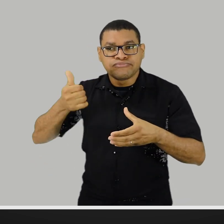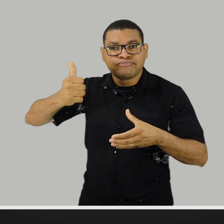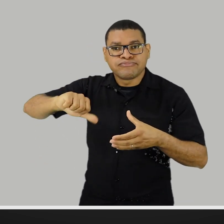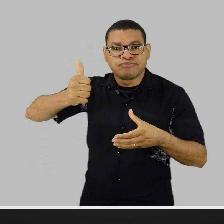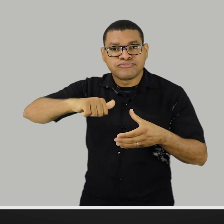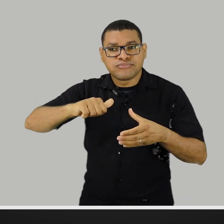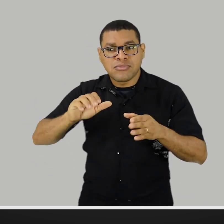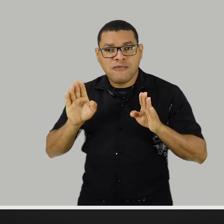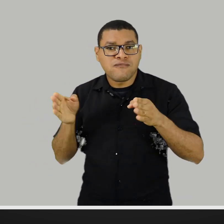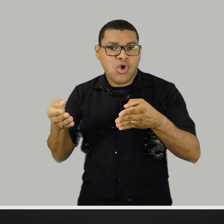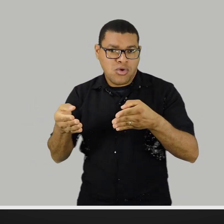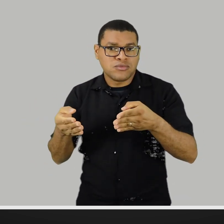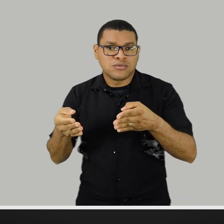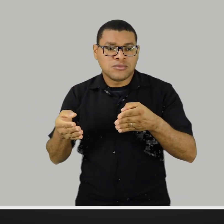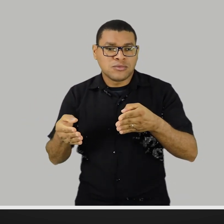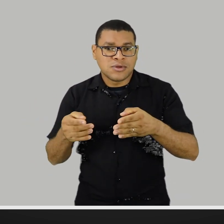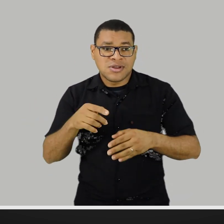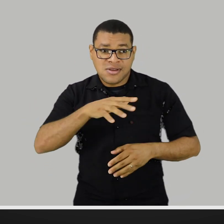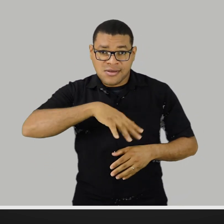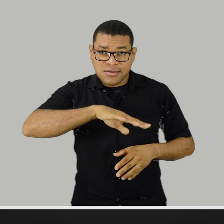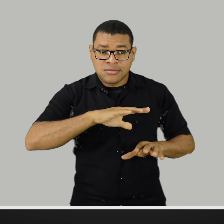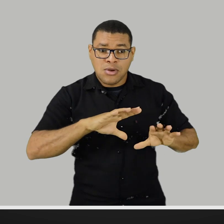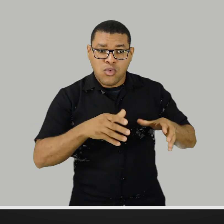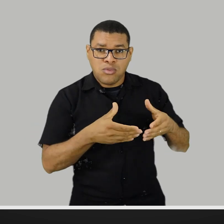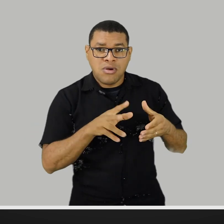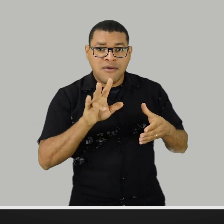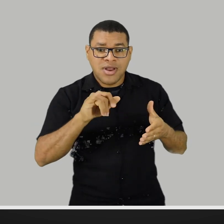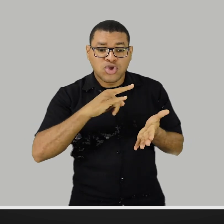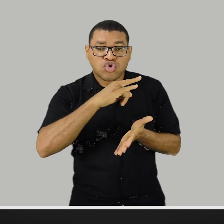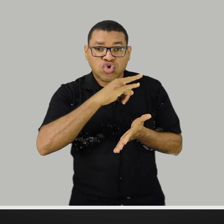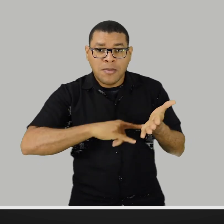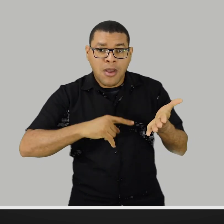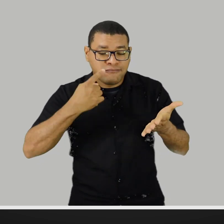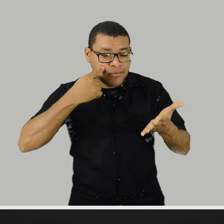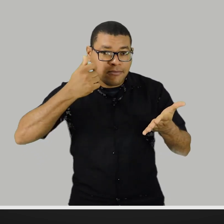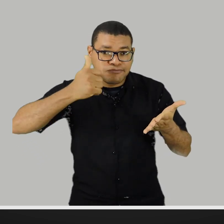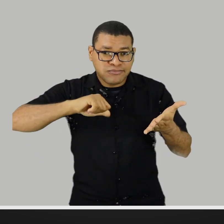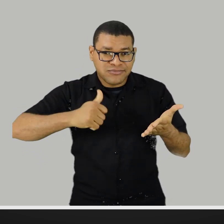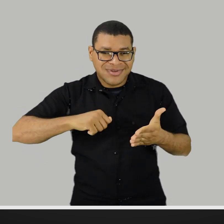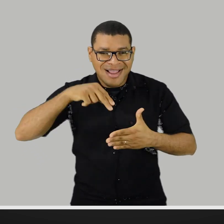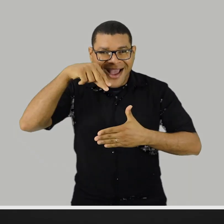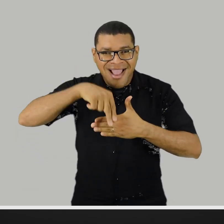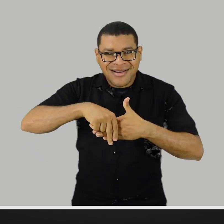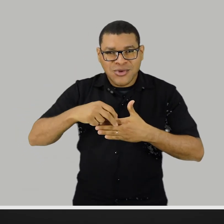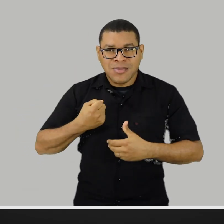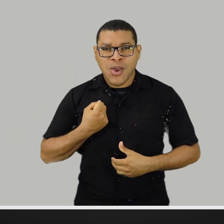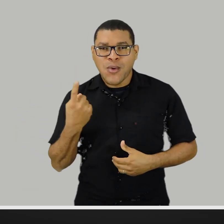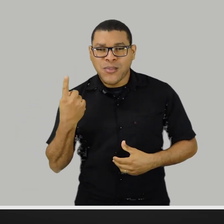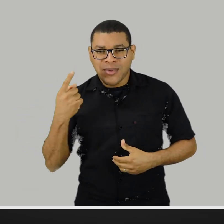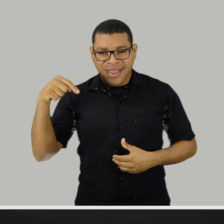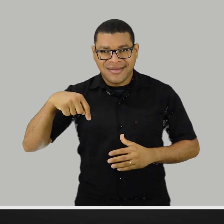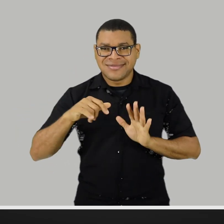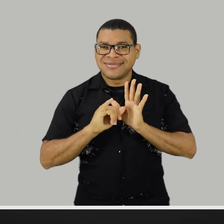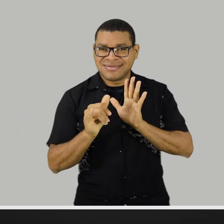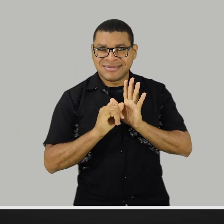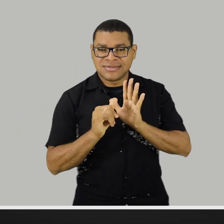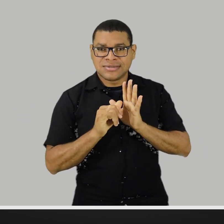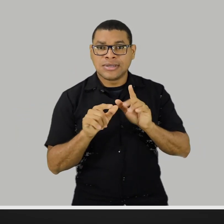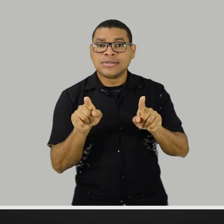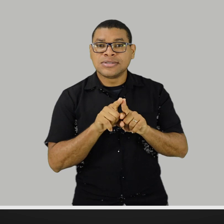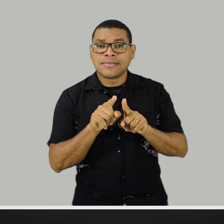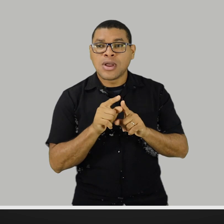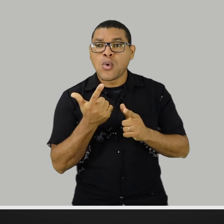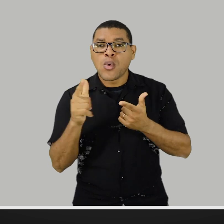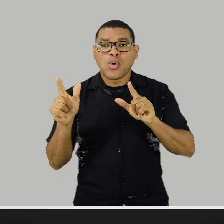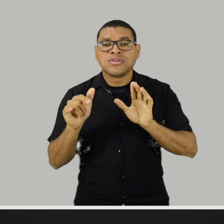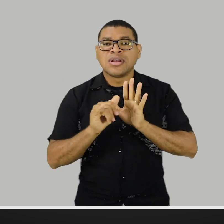constituídas para esse fim que analisaram a documentação exigida no anexo 1 deste edital e